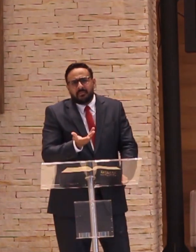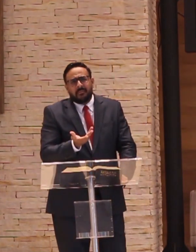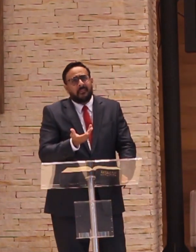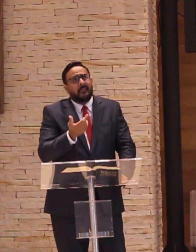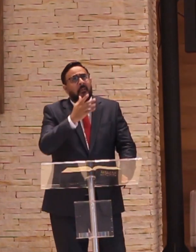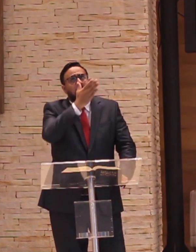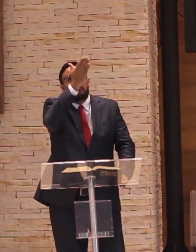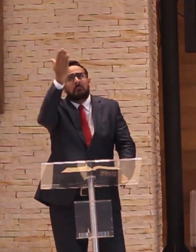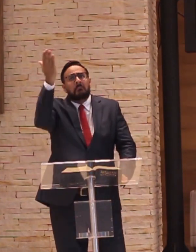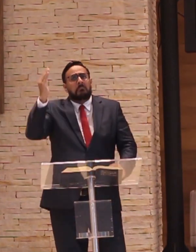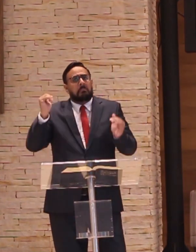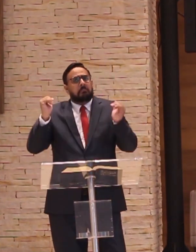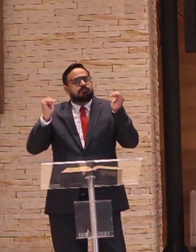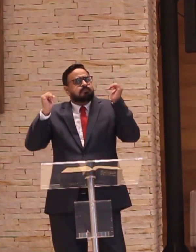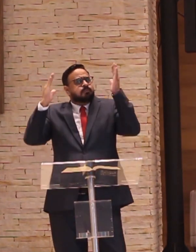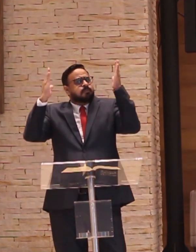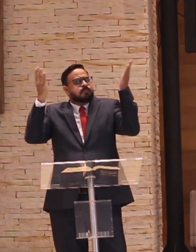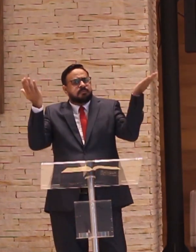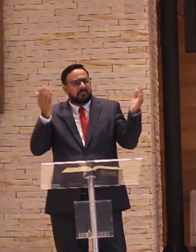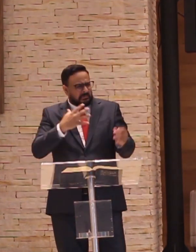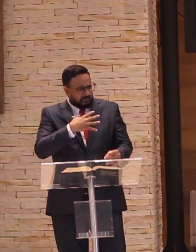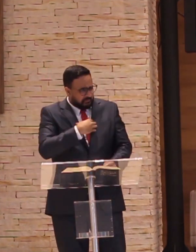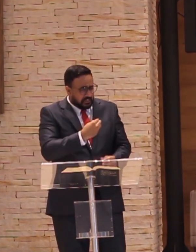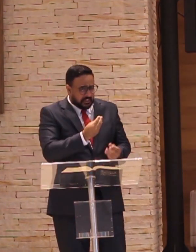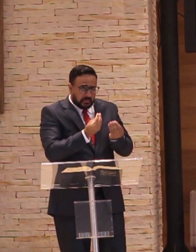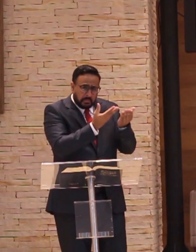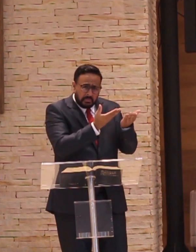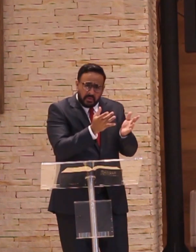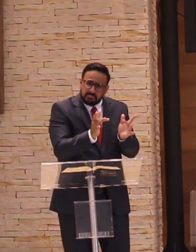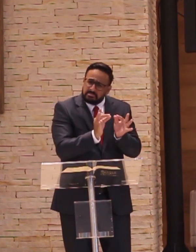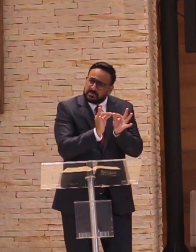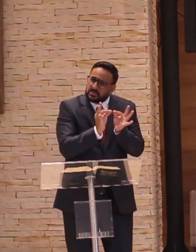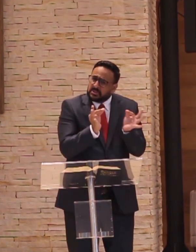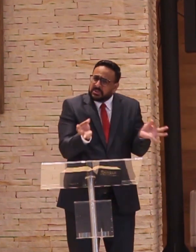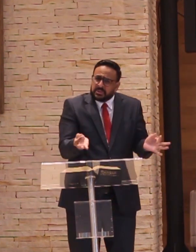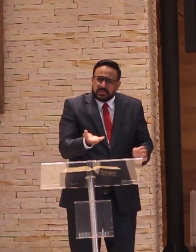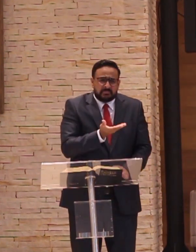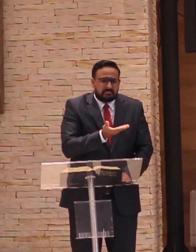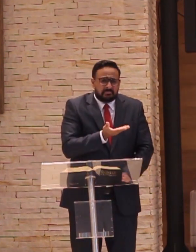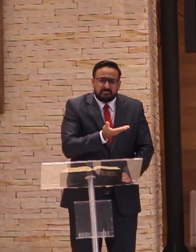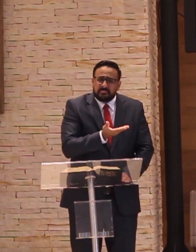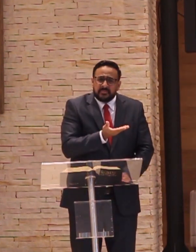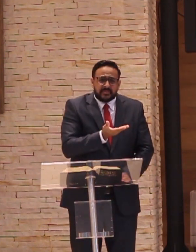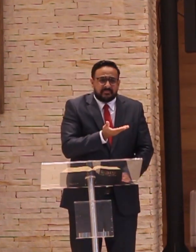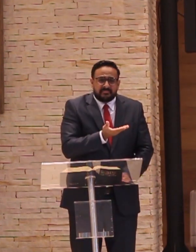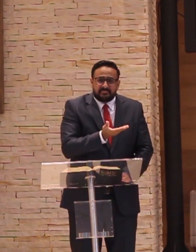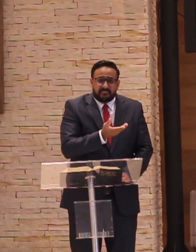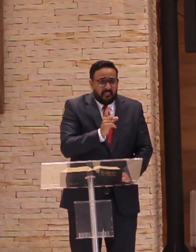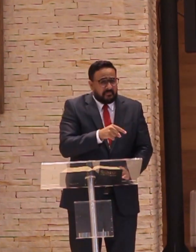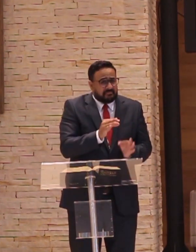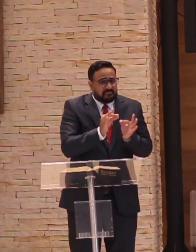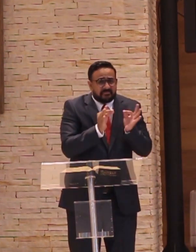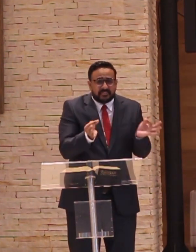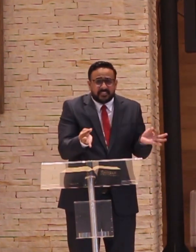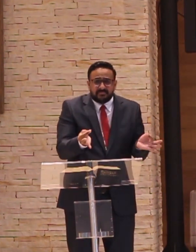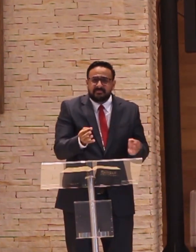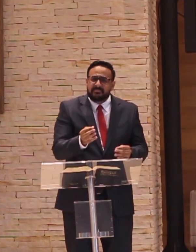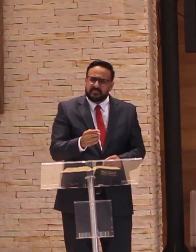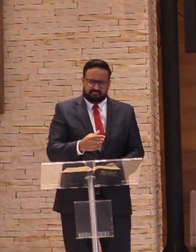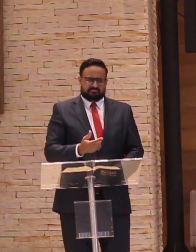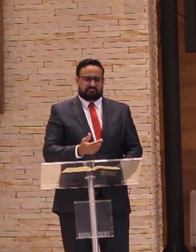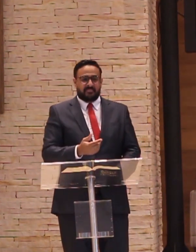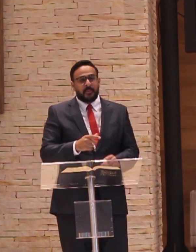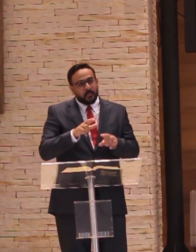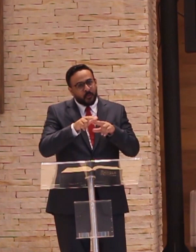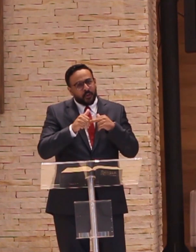de presente, é muito mais simples fazer um filho, dar um filho a eles, do que criar tudo que